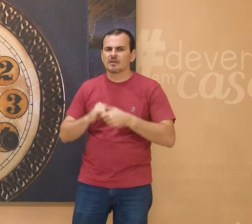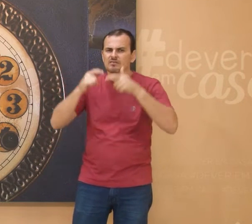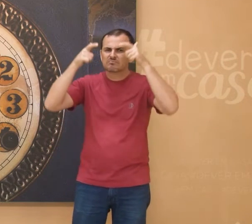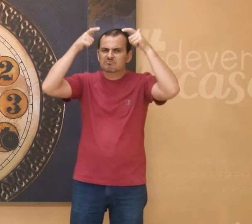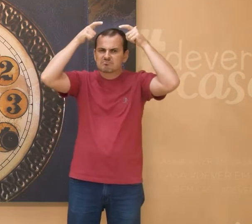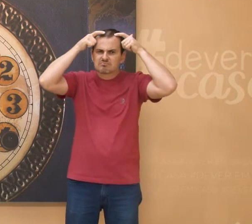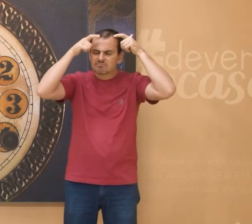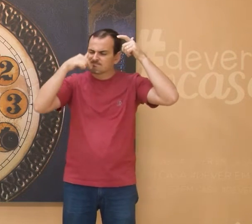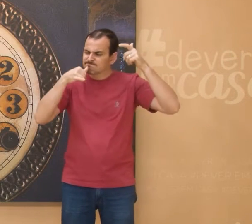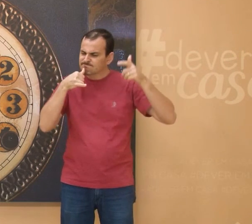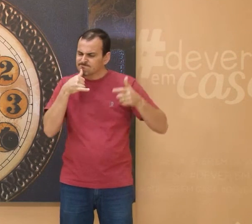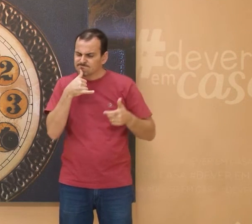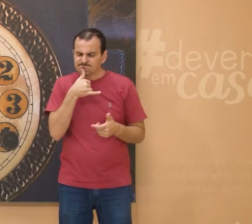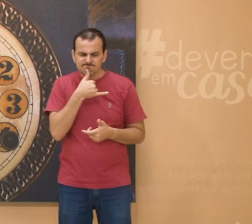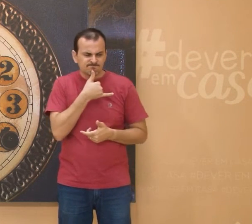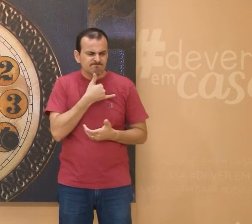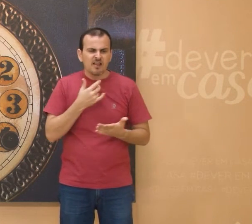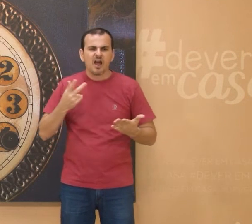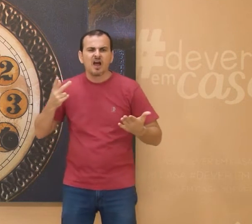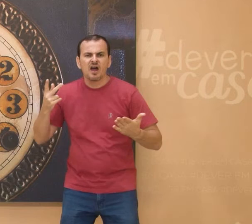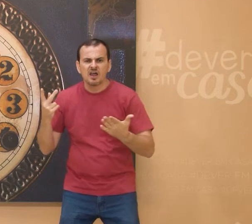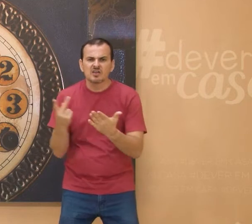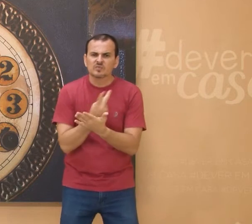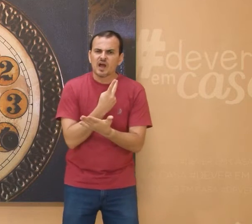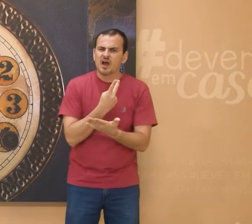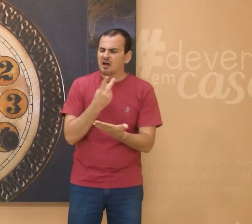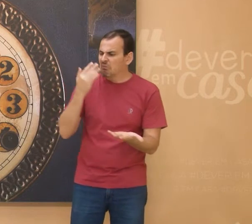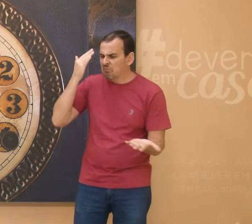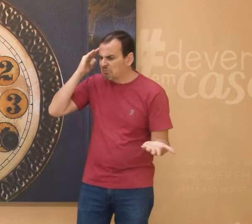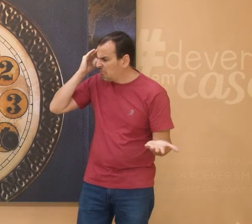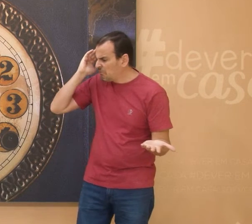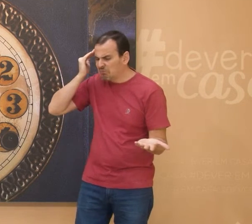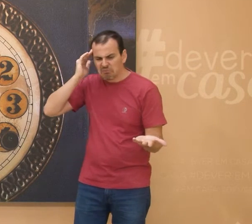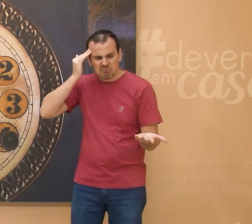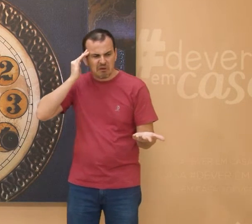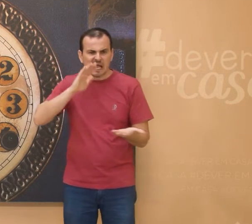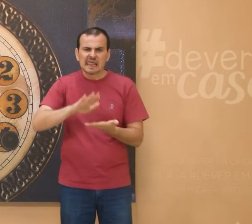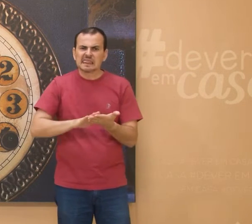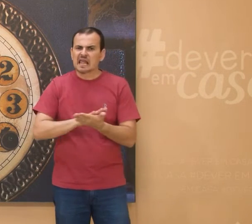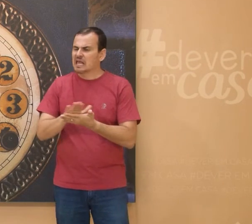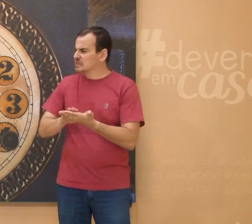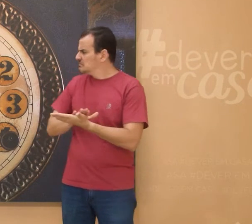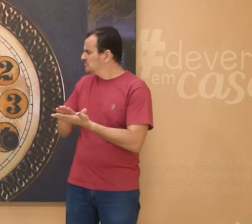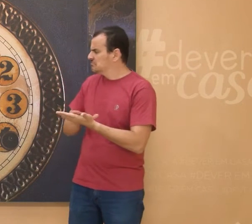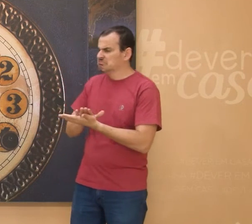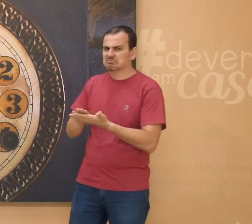O príncipe ficou triste e sem entender o que aconteceu.